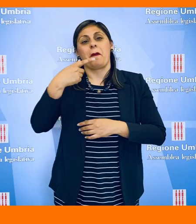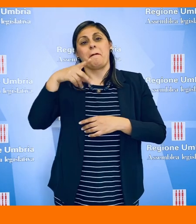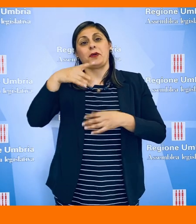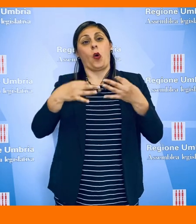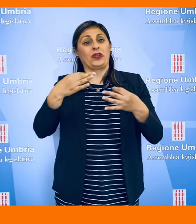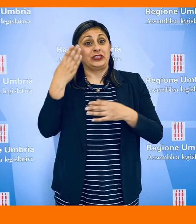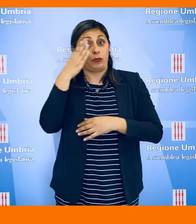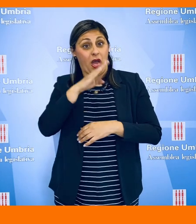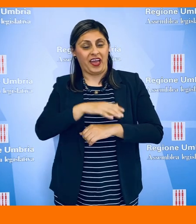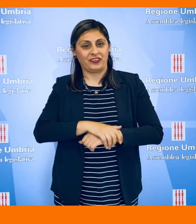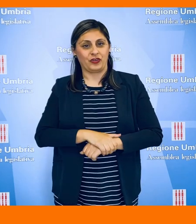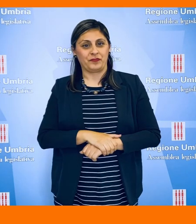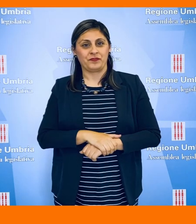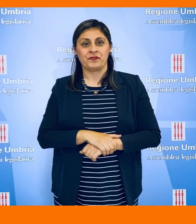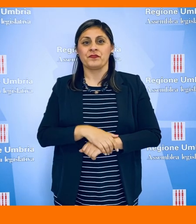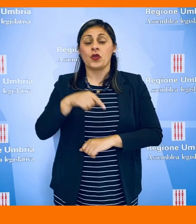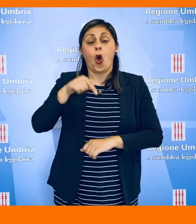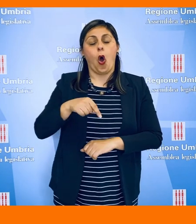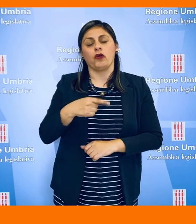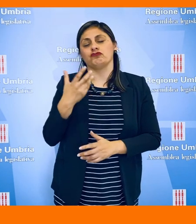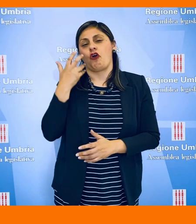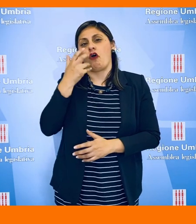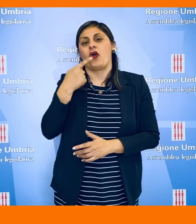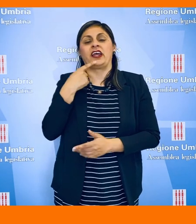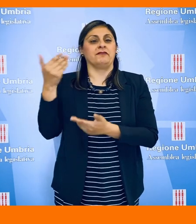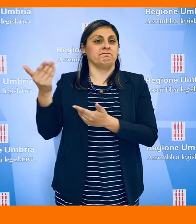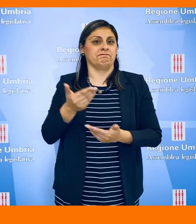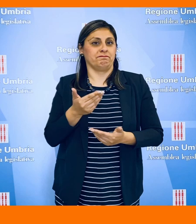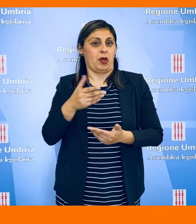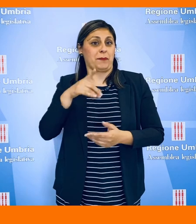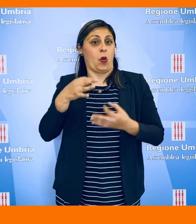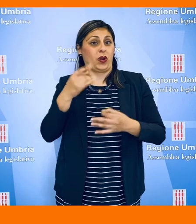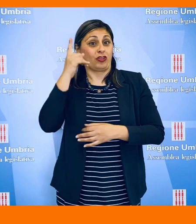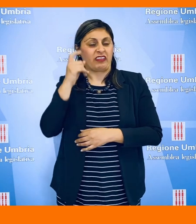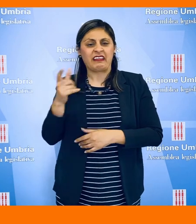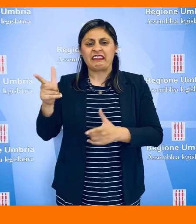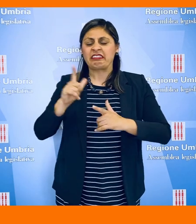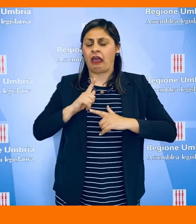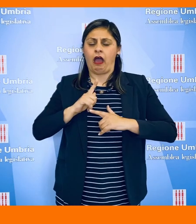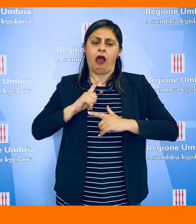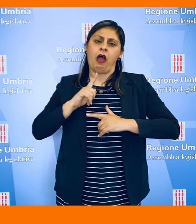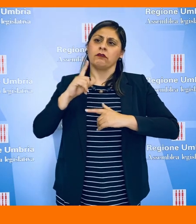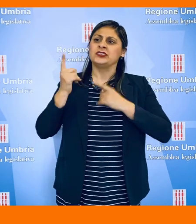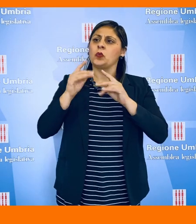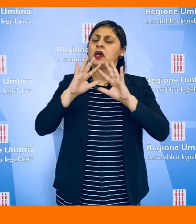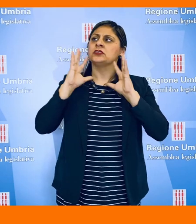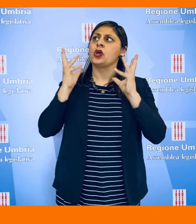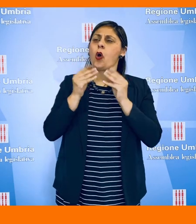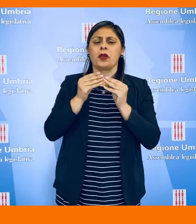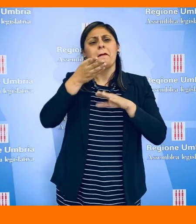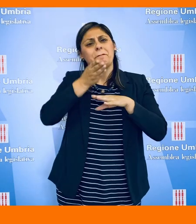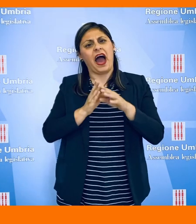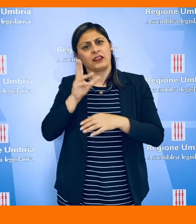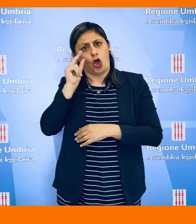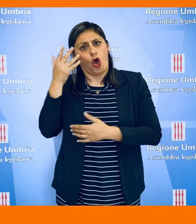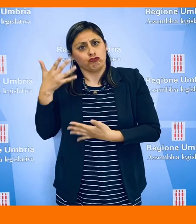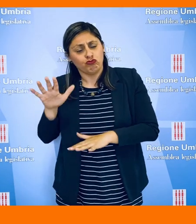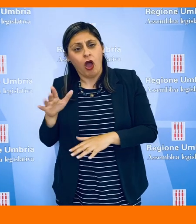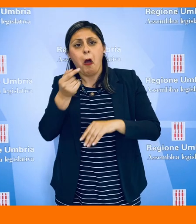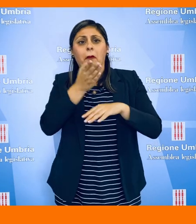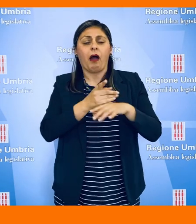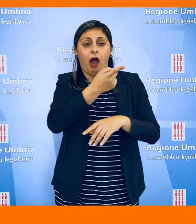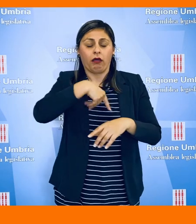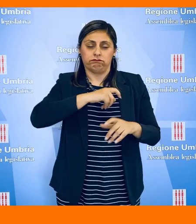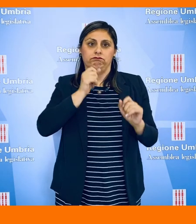avuto l'onore di ricevere quello di Terni, che ci ha dato uno spaccato che in parte conoscevamo, in parte invece c'è stata qualche